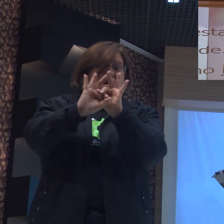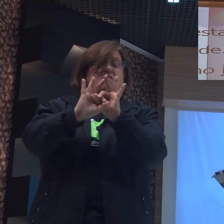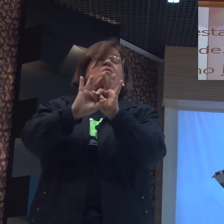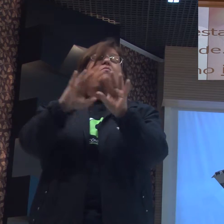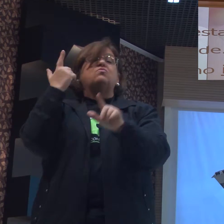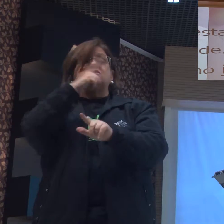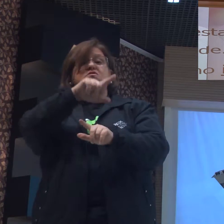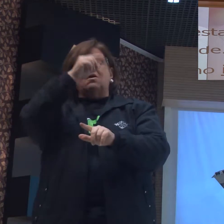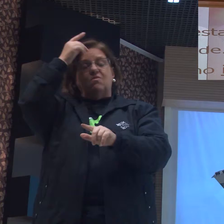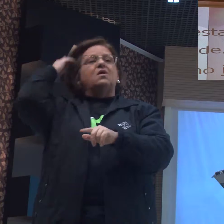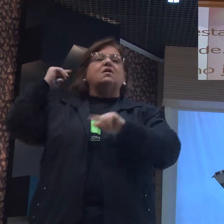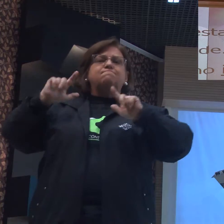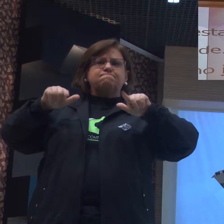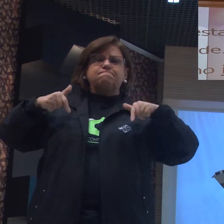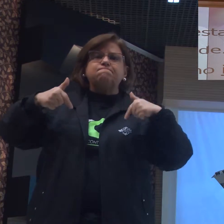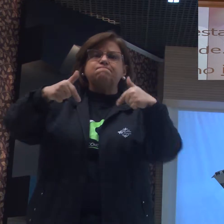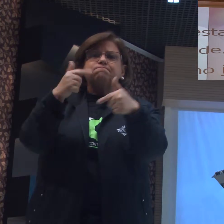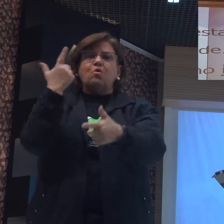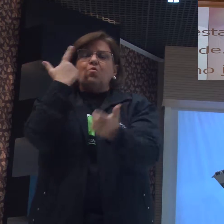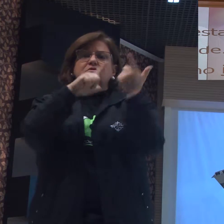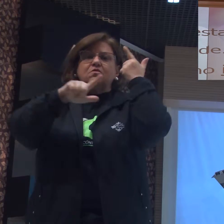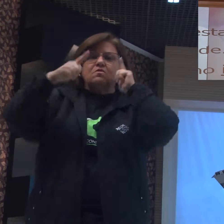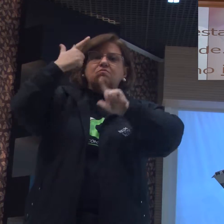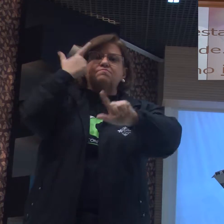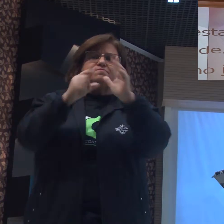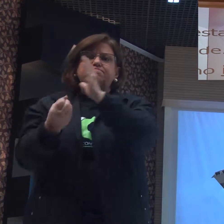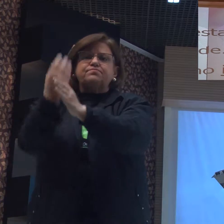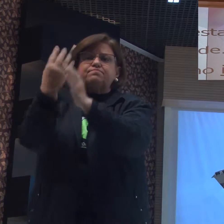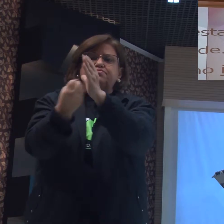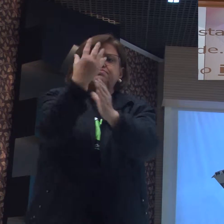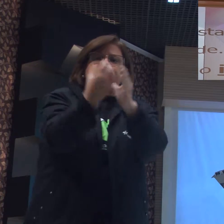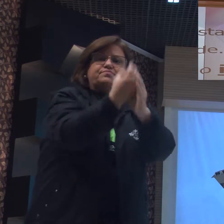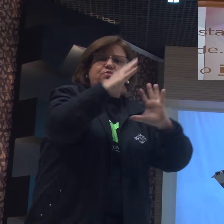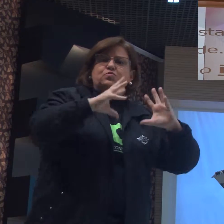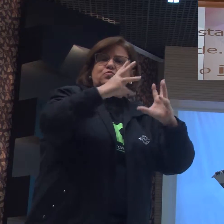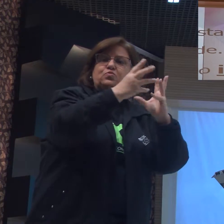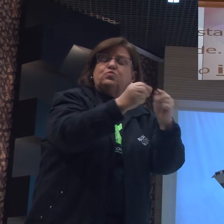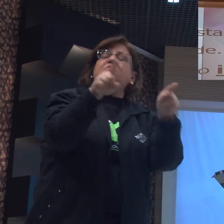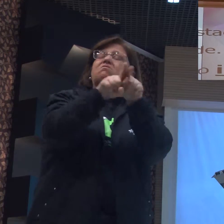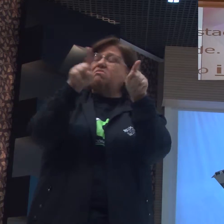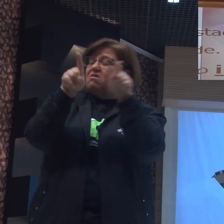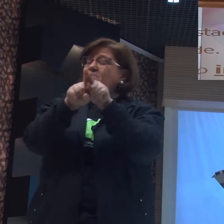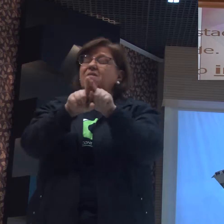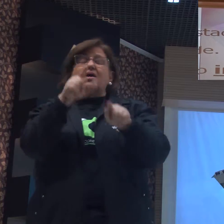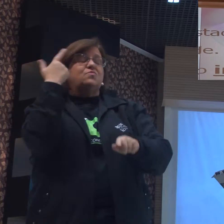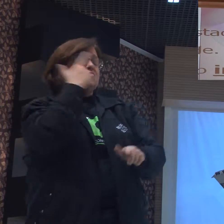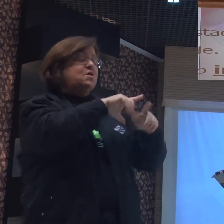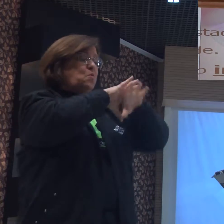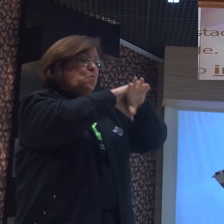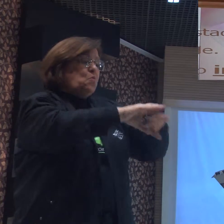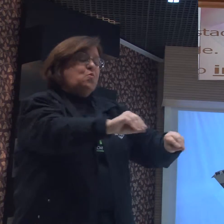espirituais. E coisas lindas aconteciam, as pessoas eram mudadas, eram